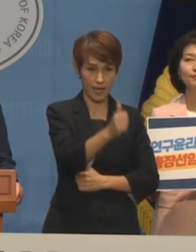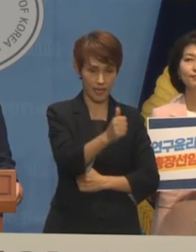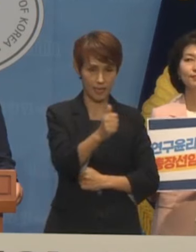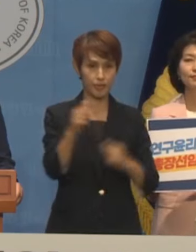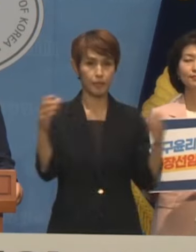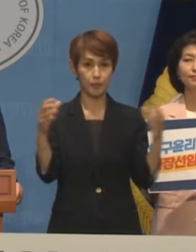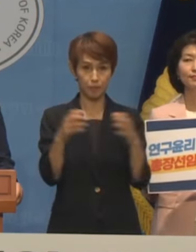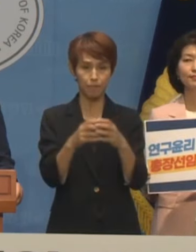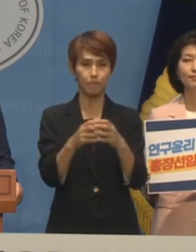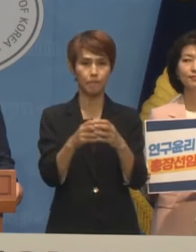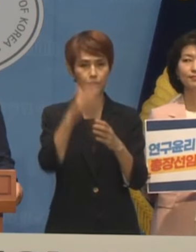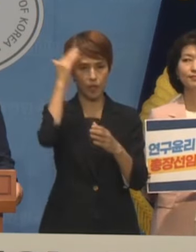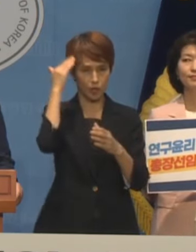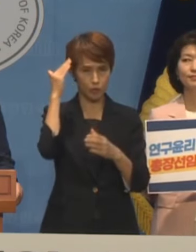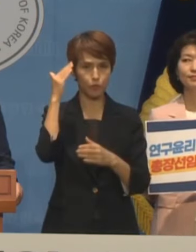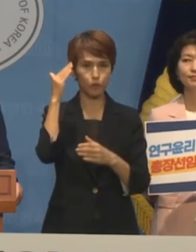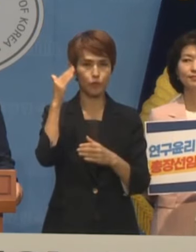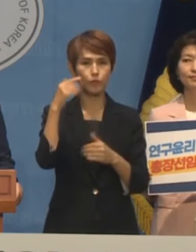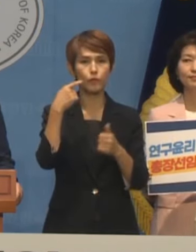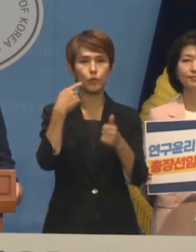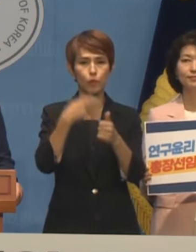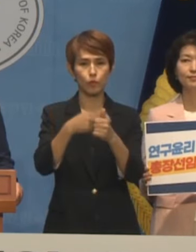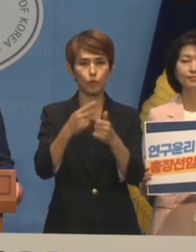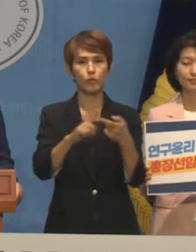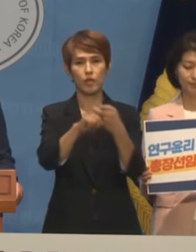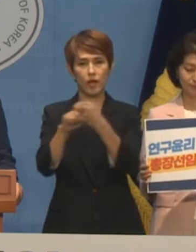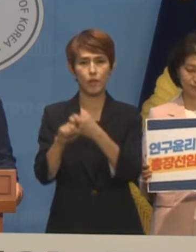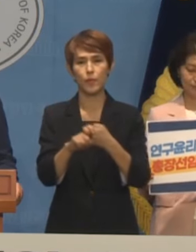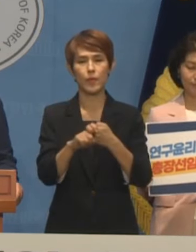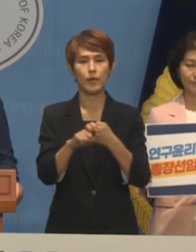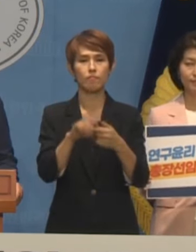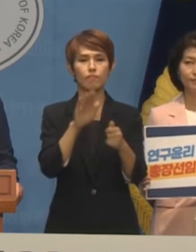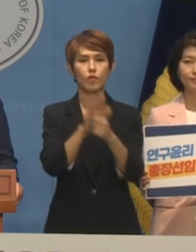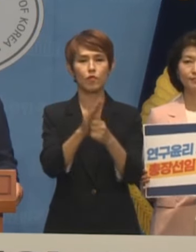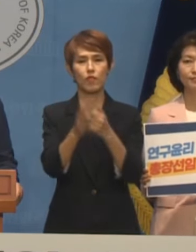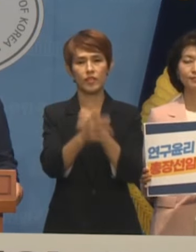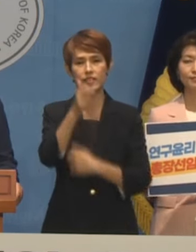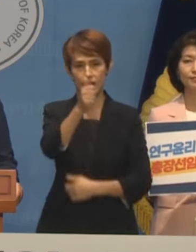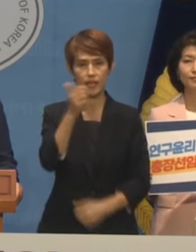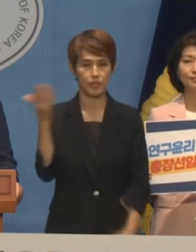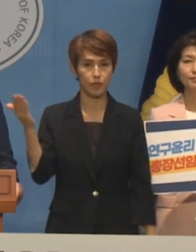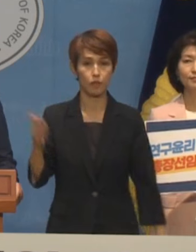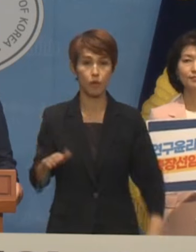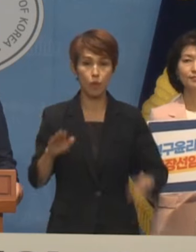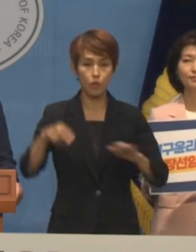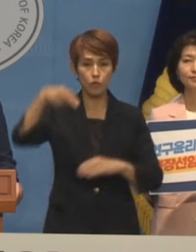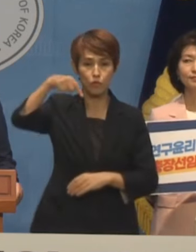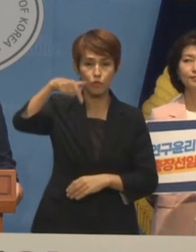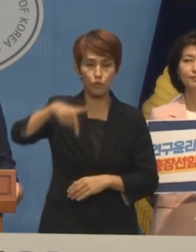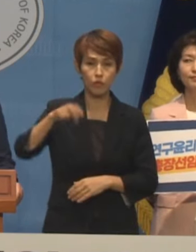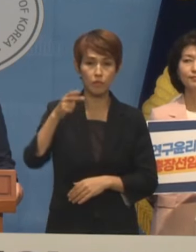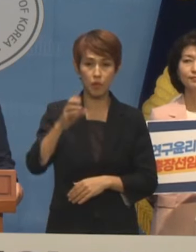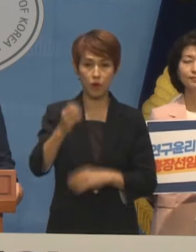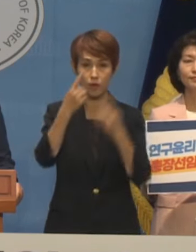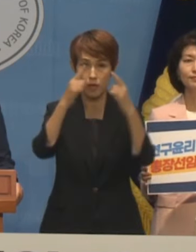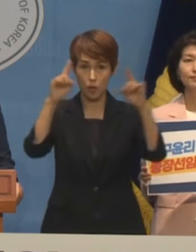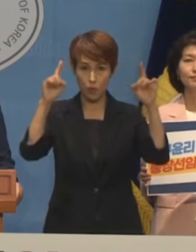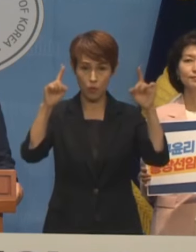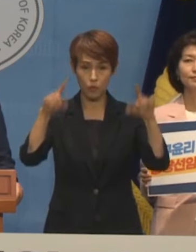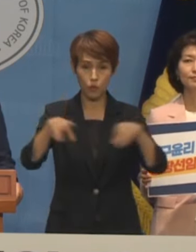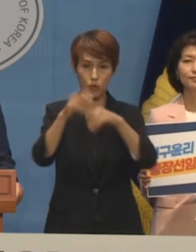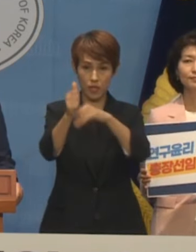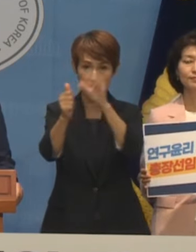한국사립대학교 교수회연합회 대외협력위원장 유원준입니다. 오늘 숙명여대 총장 선임에